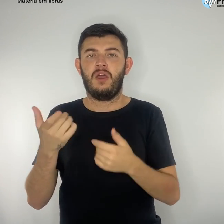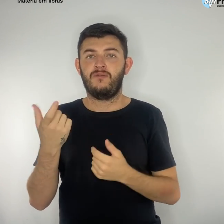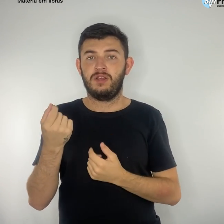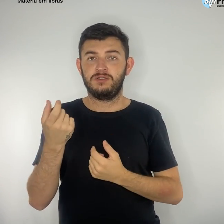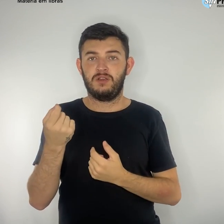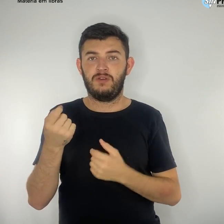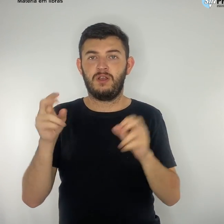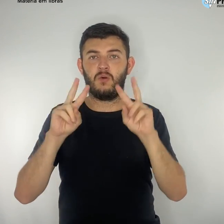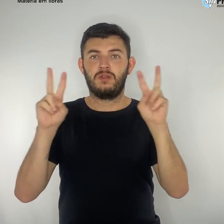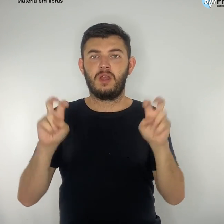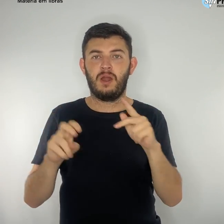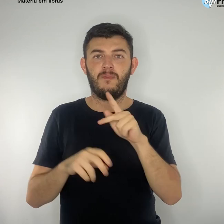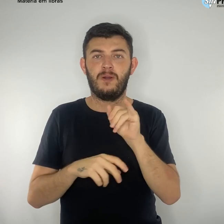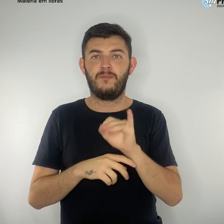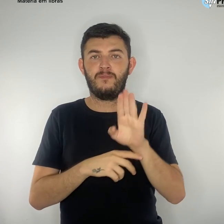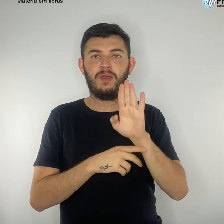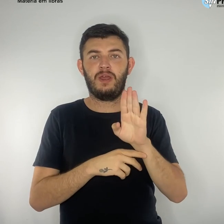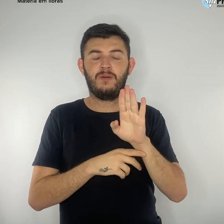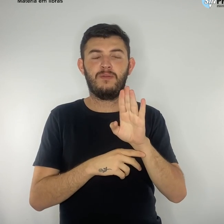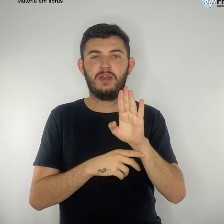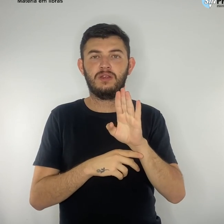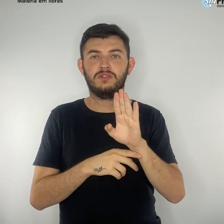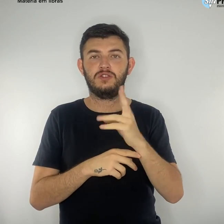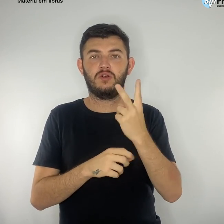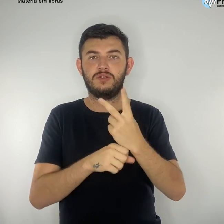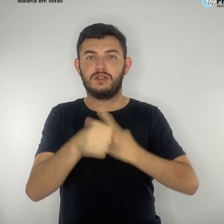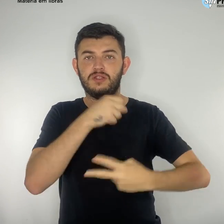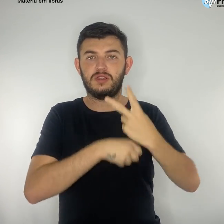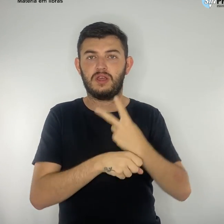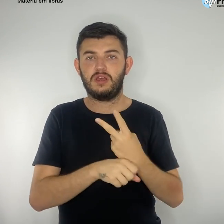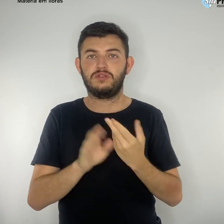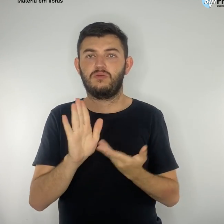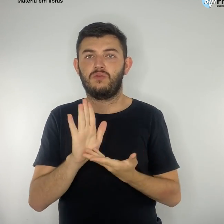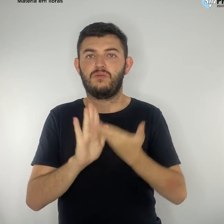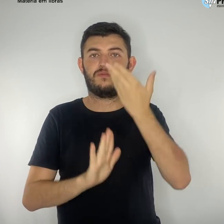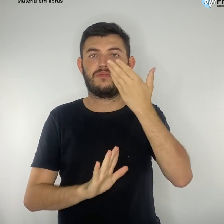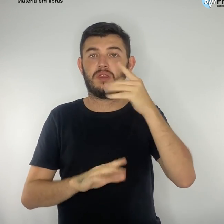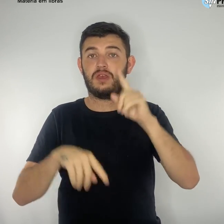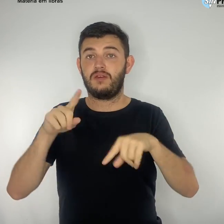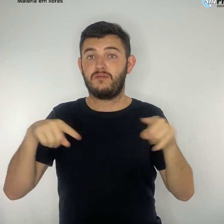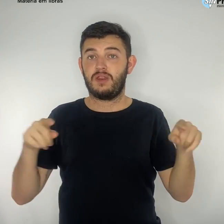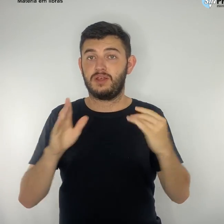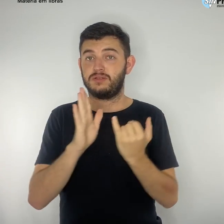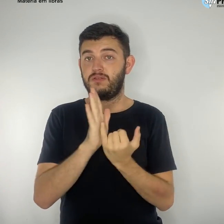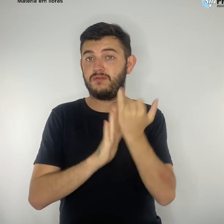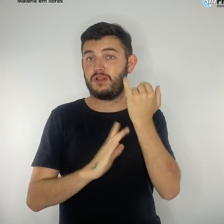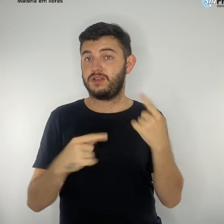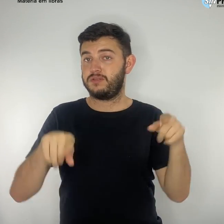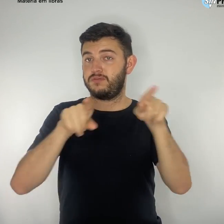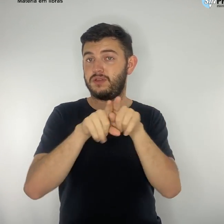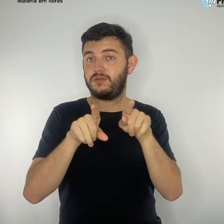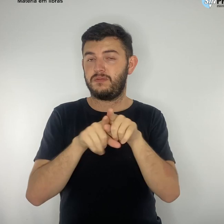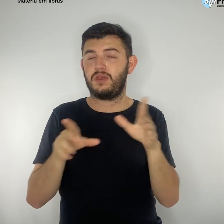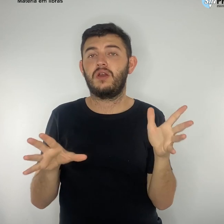do PIB de 2 anos antes, mais a variação da inflação. O valor é a